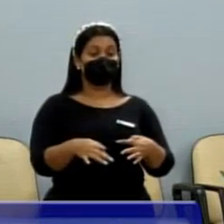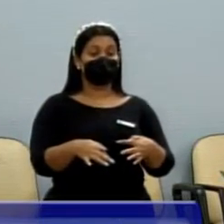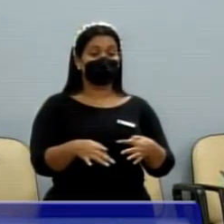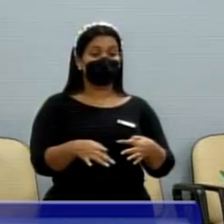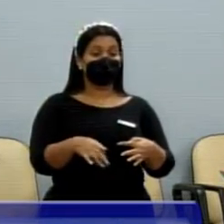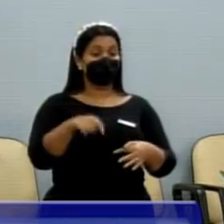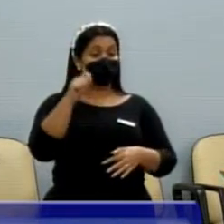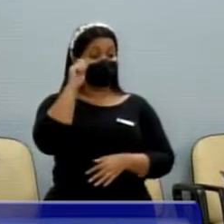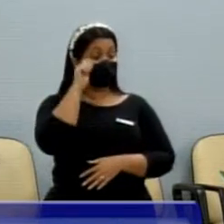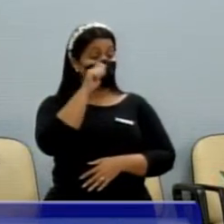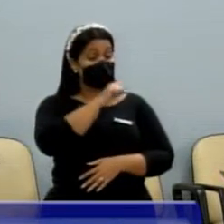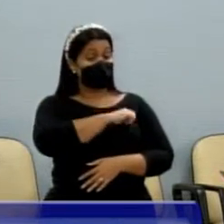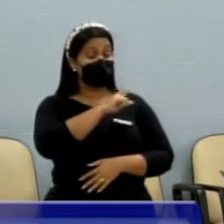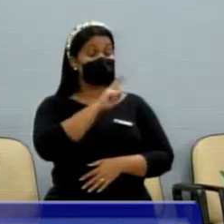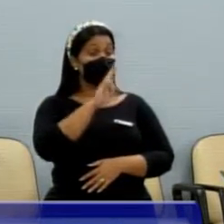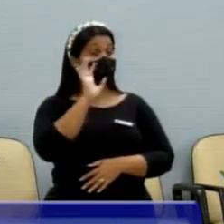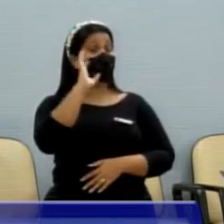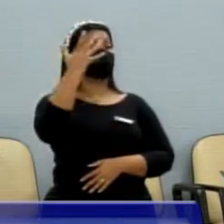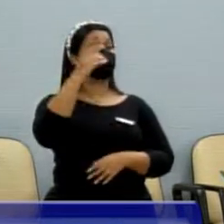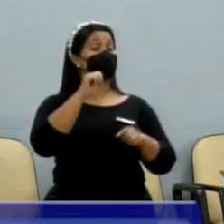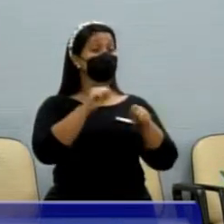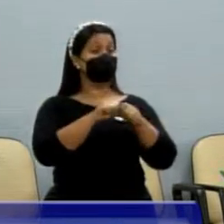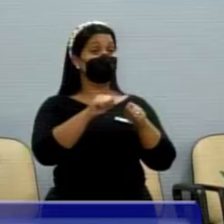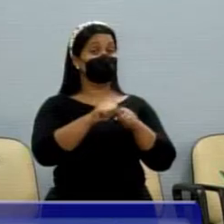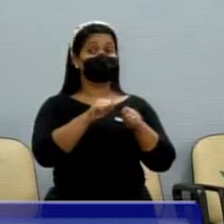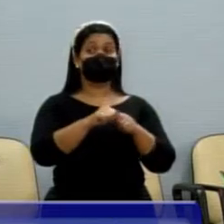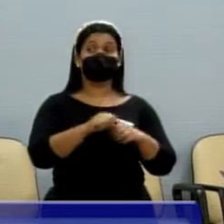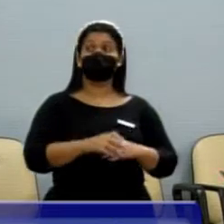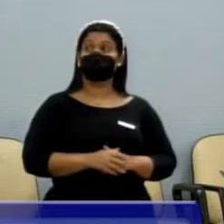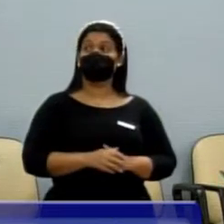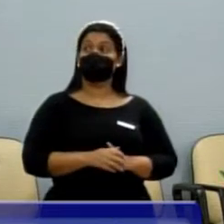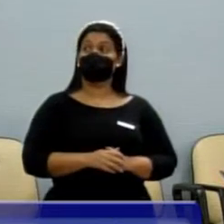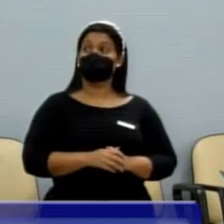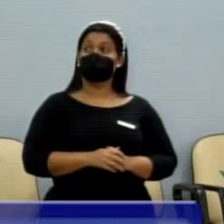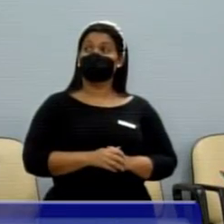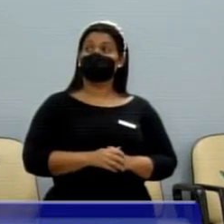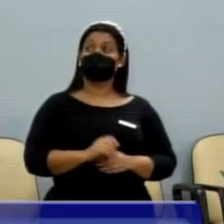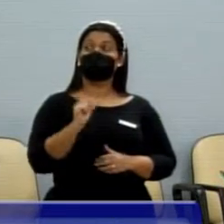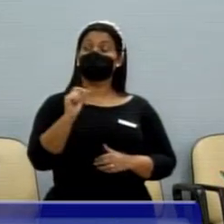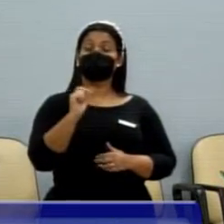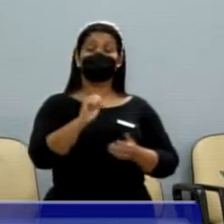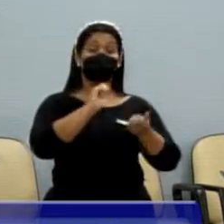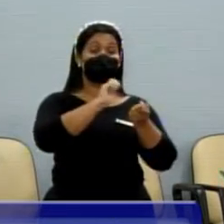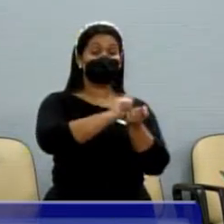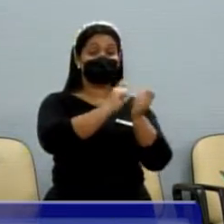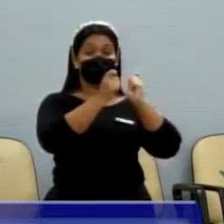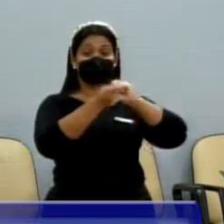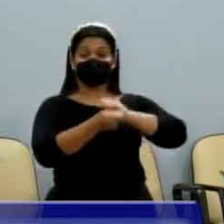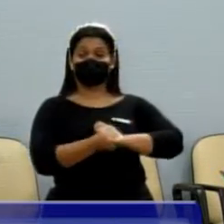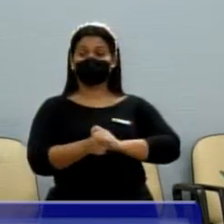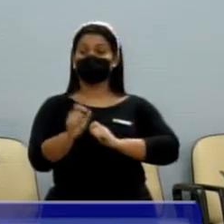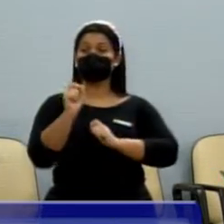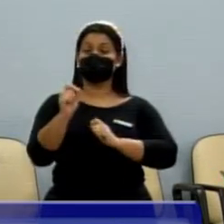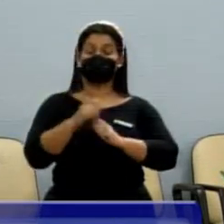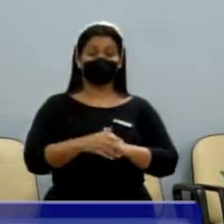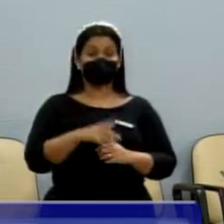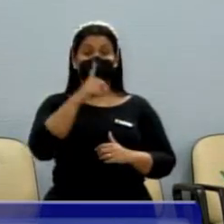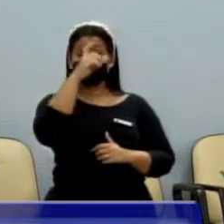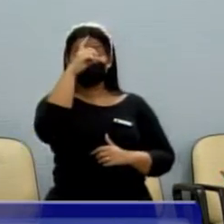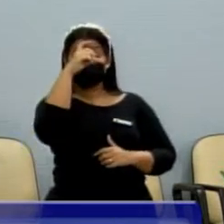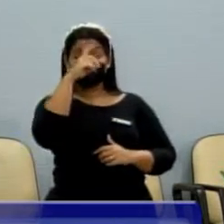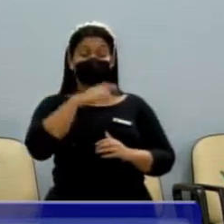o município resolvi fazer mais um minuto presente o município é só fazer adaptações do hospital